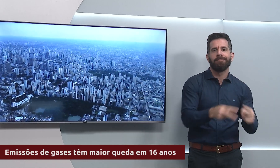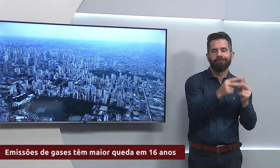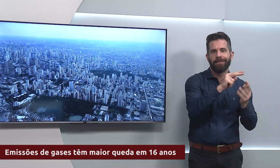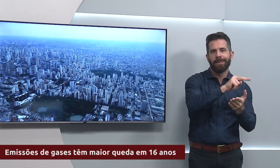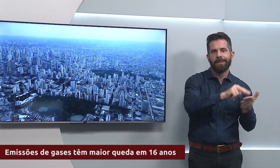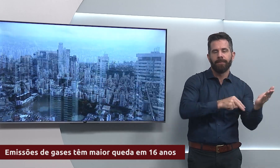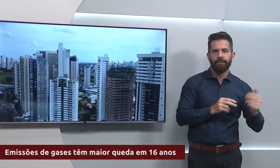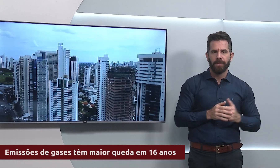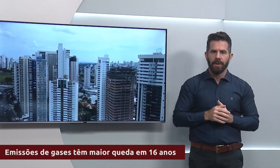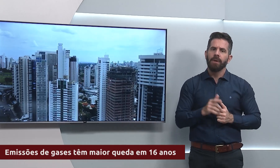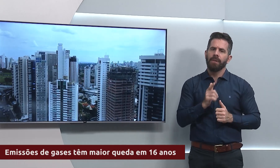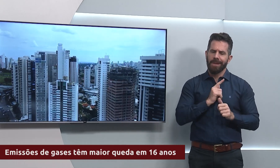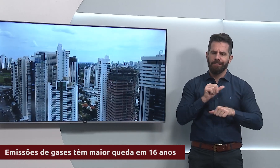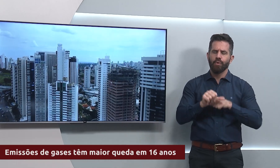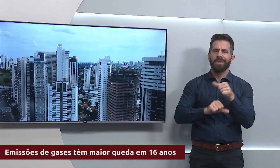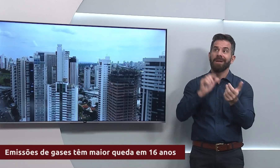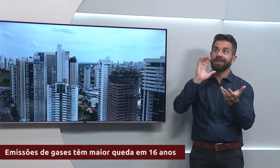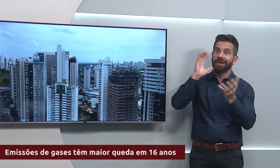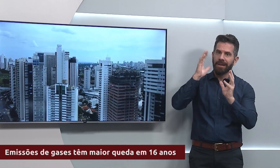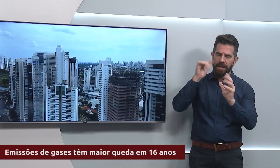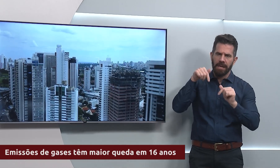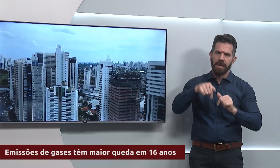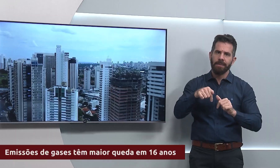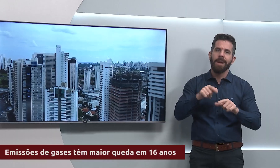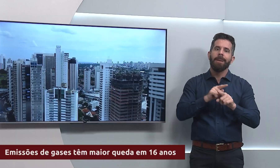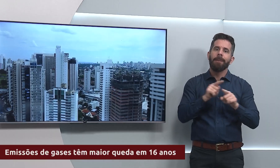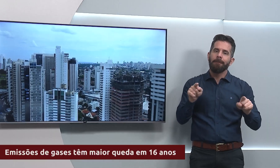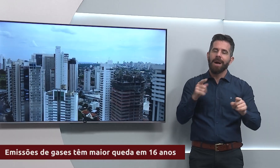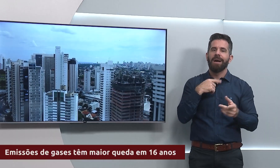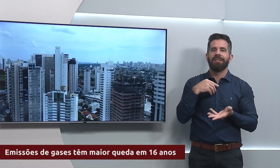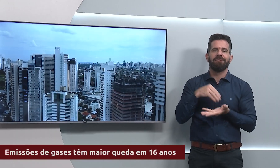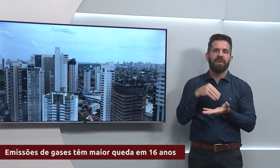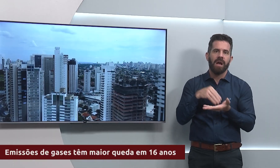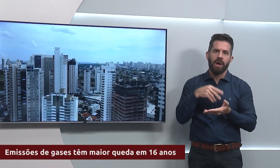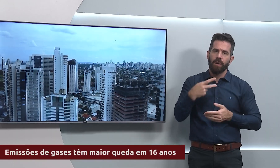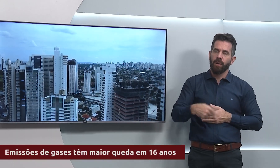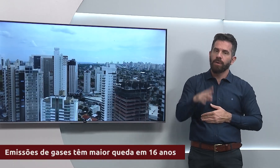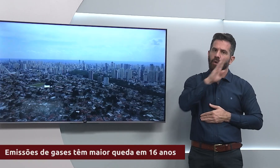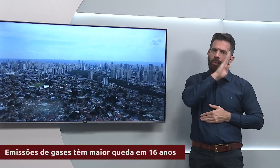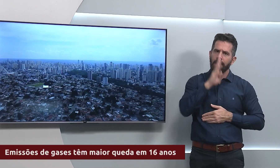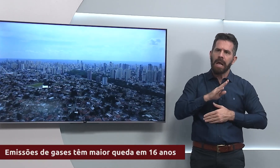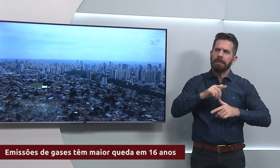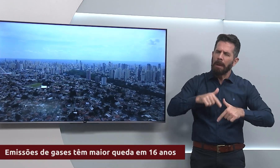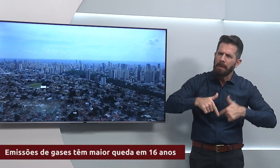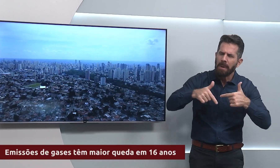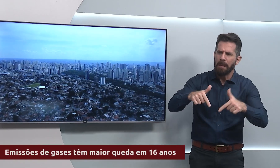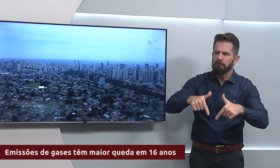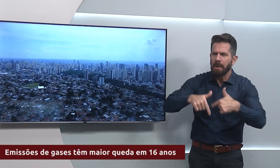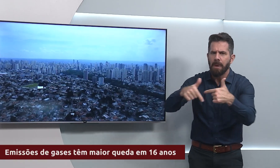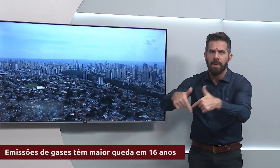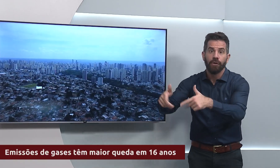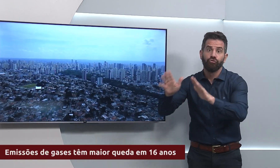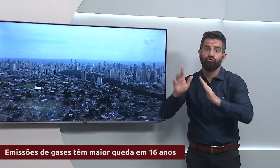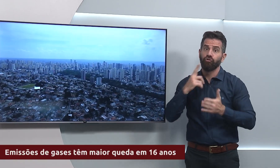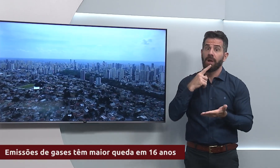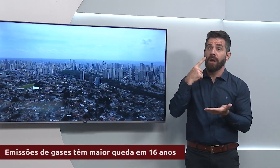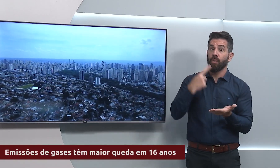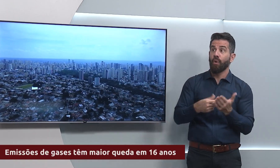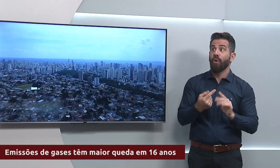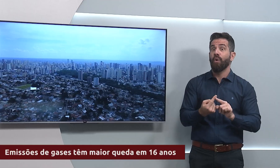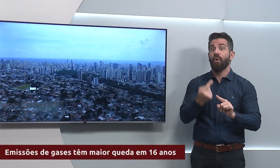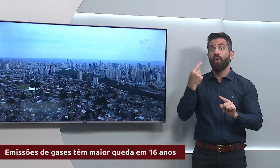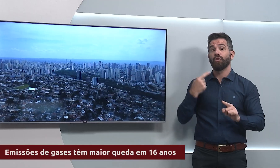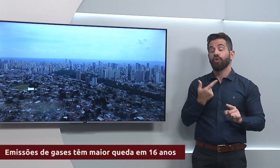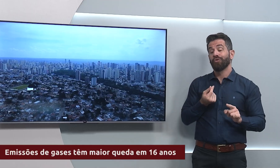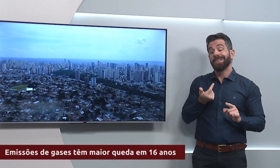em 2010, o Brasil segue fora do ritmo necessário para cumprir com as metas assumidas em 2015 no Acordo